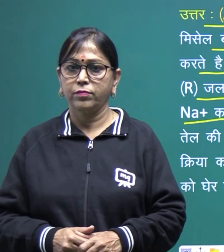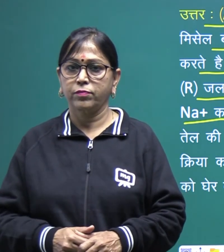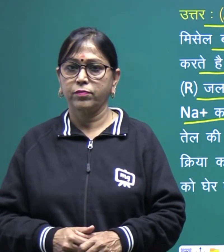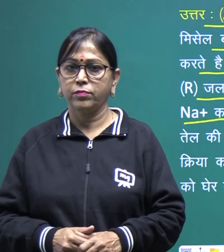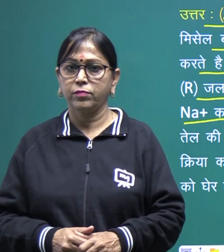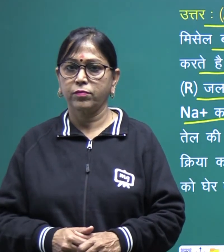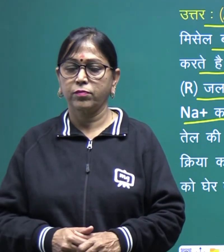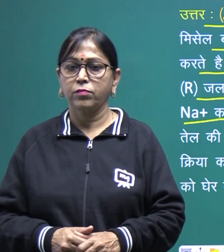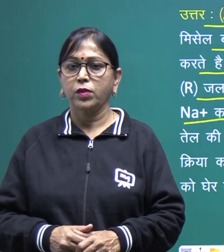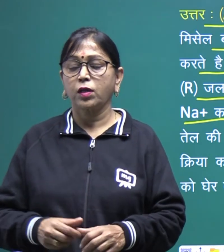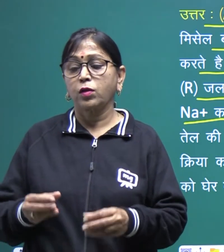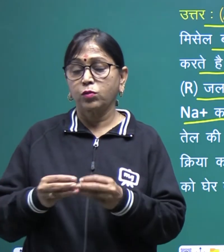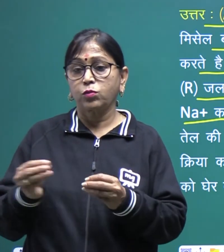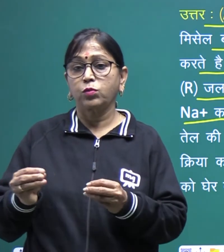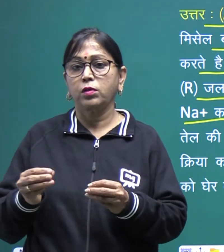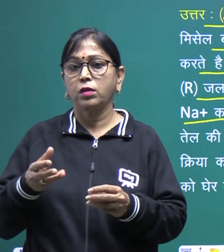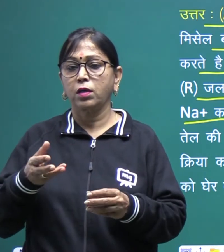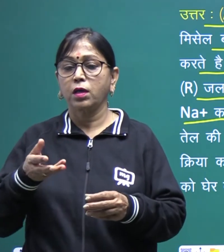दूरीय जल स्नेही सिरा,